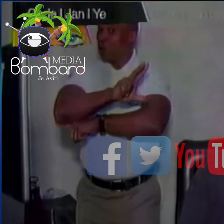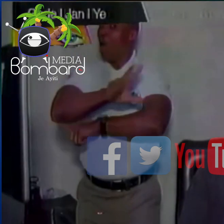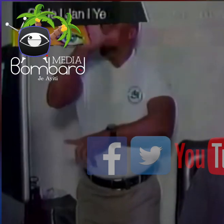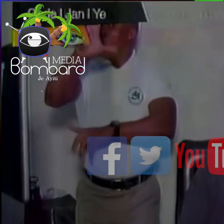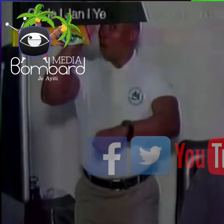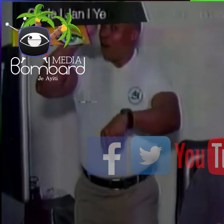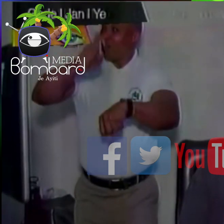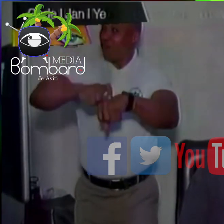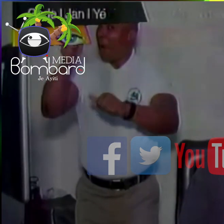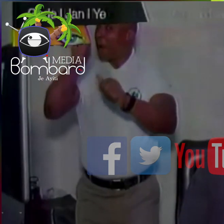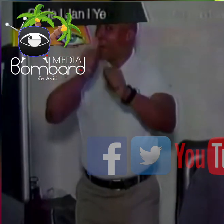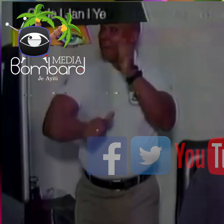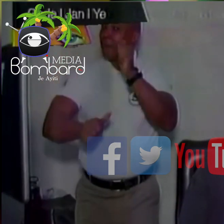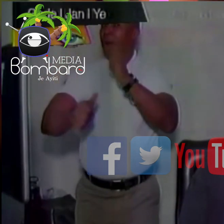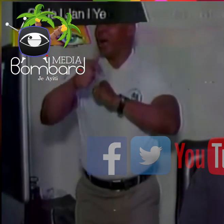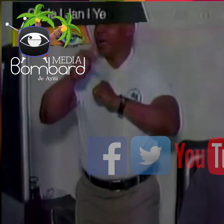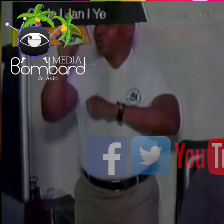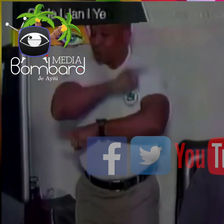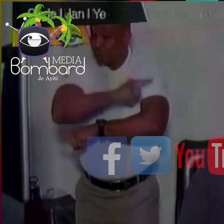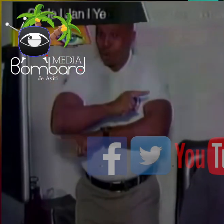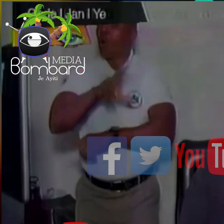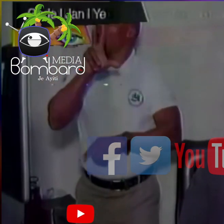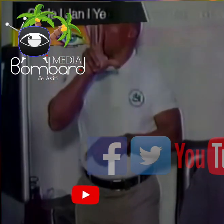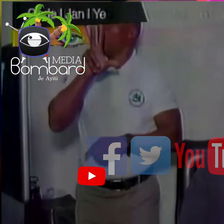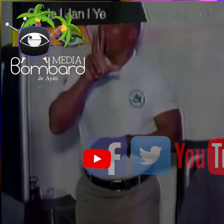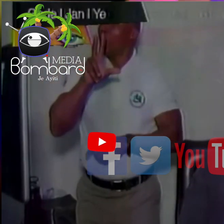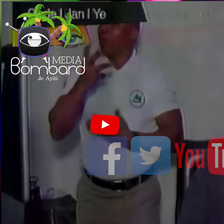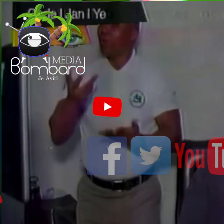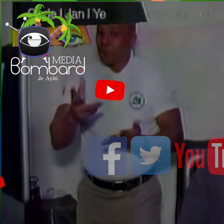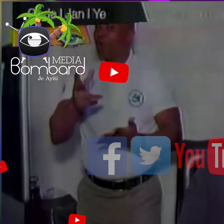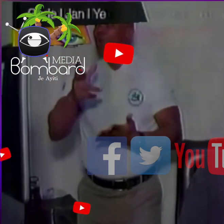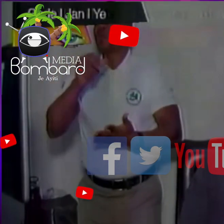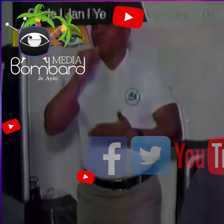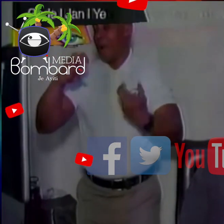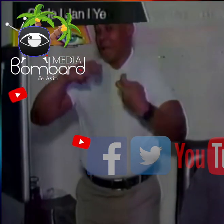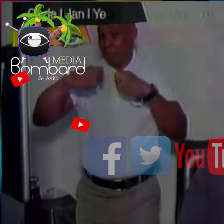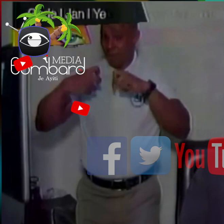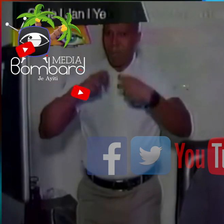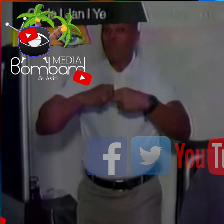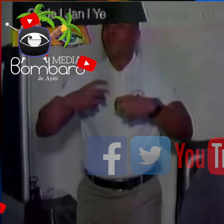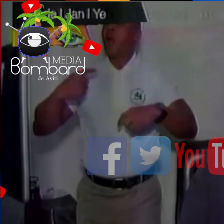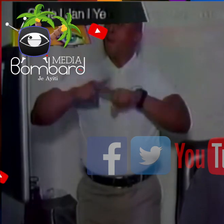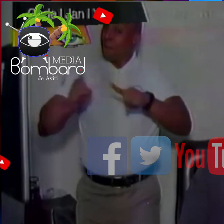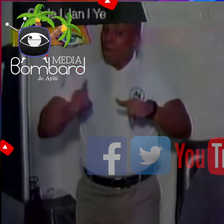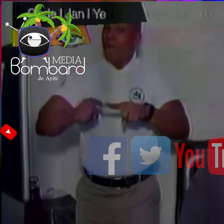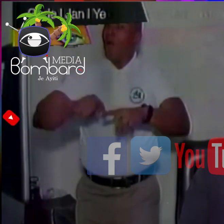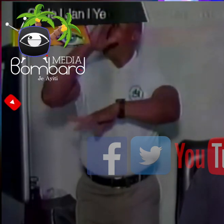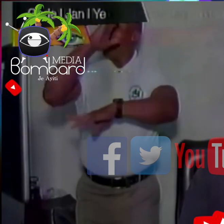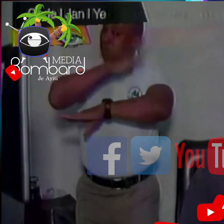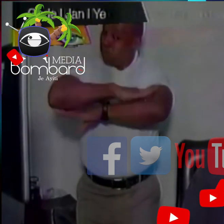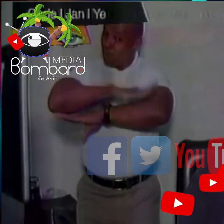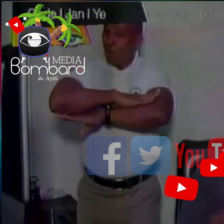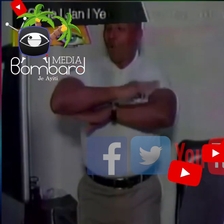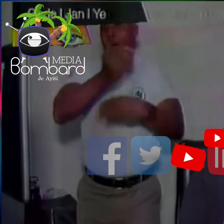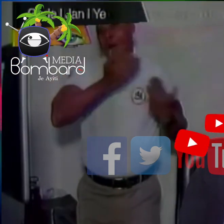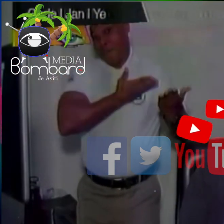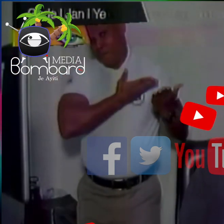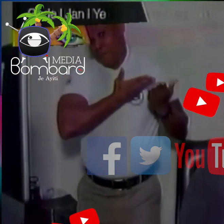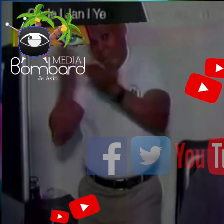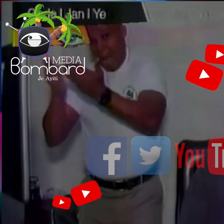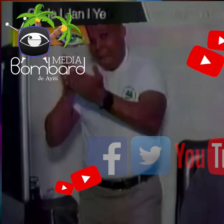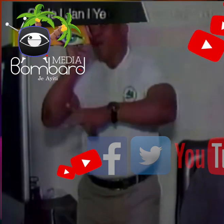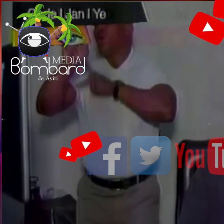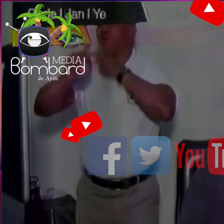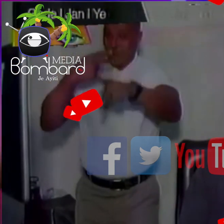n'a rien du tout, pas de problème. Mais nous-mêmes, nous connaissons que nous voulons manger pour eux chaque jour, même leur cœur pas manger que vous